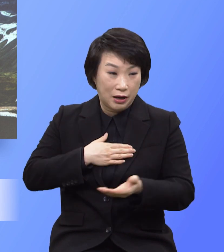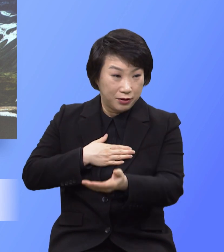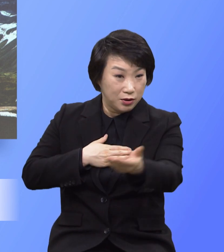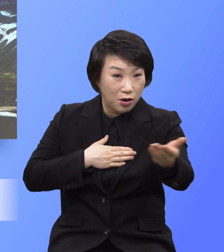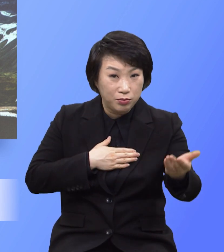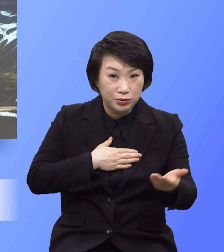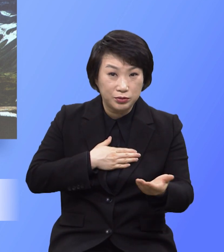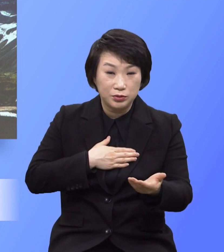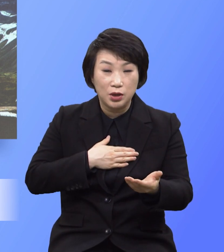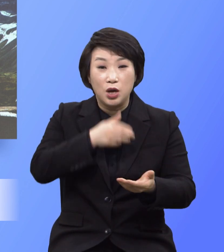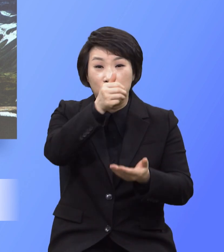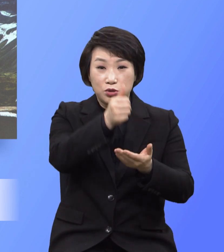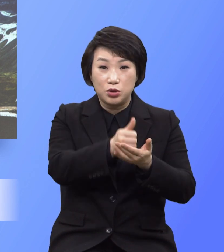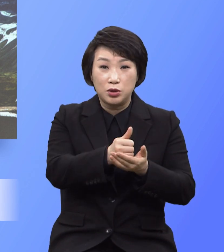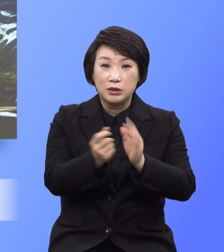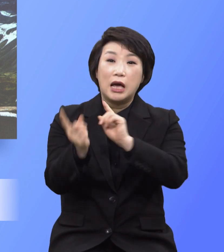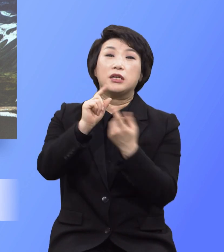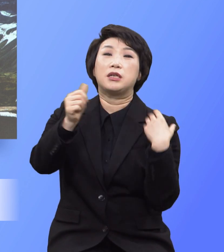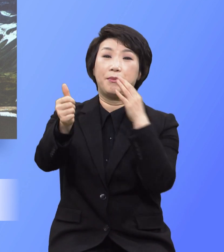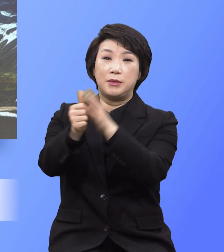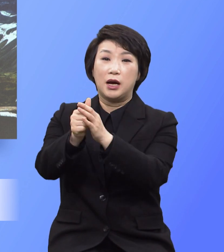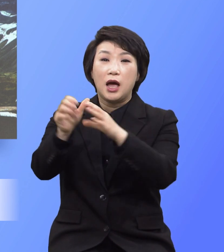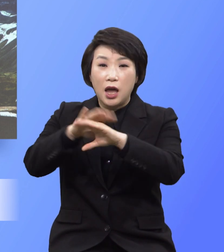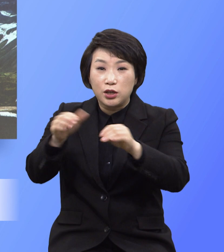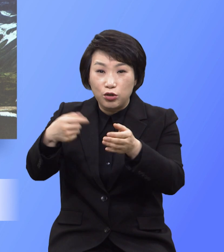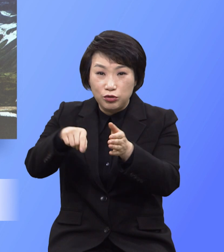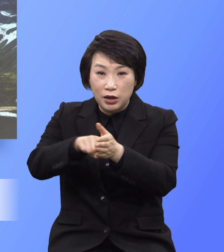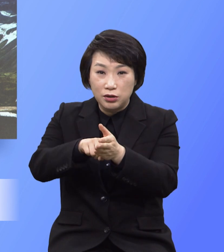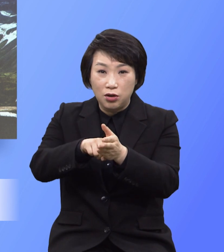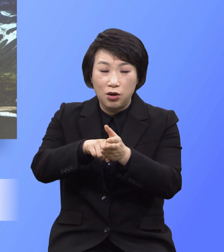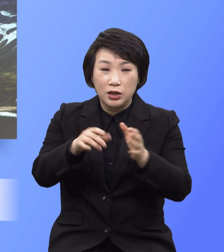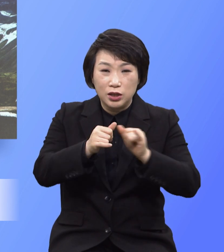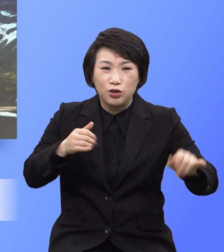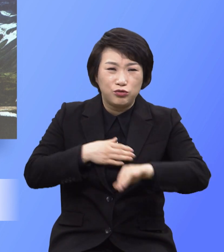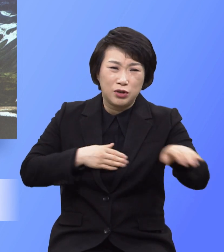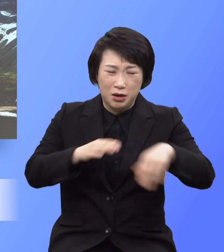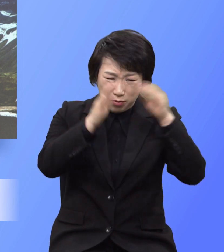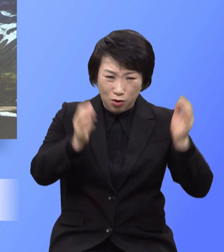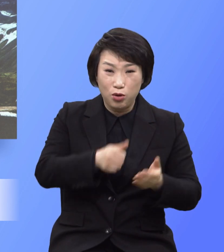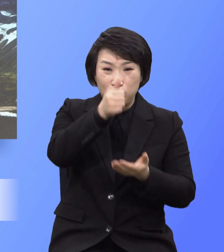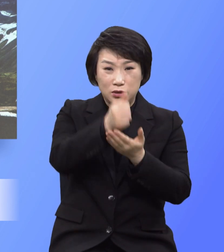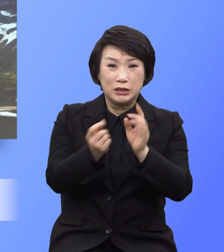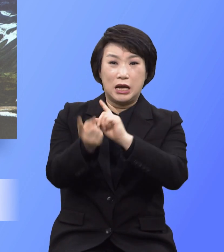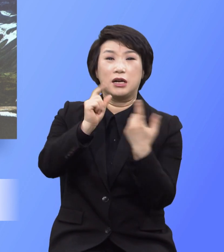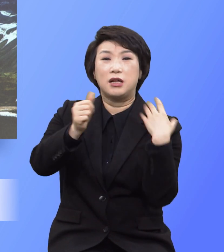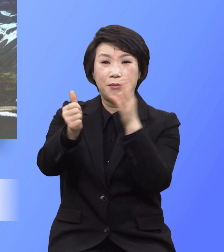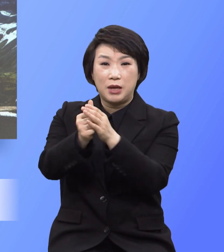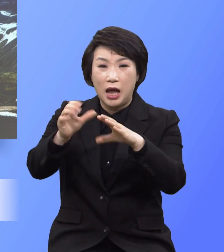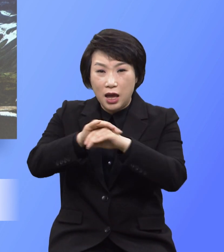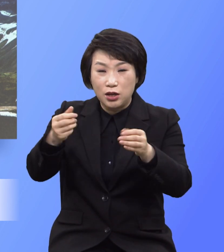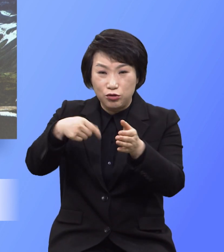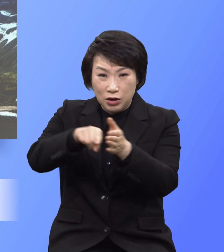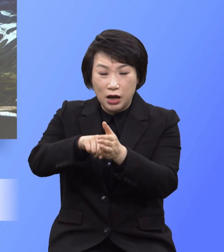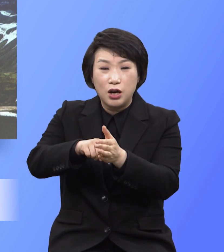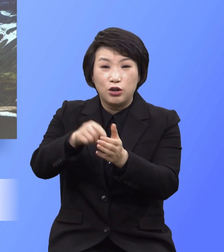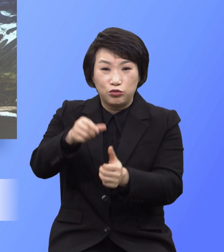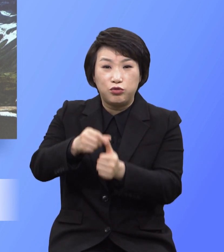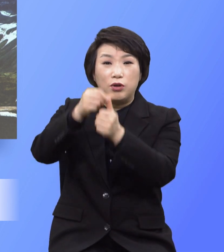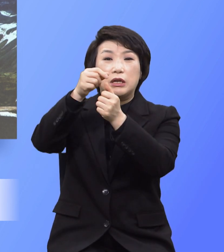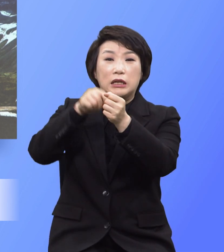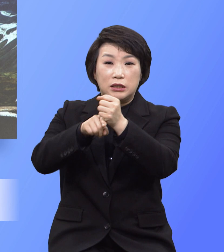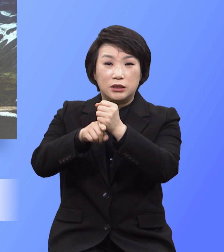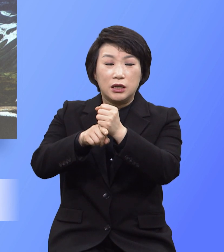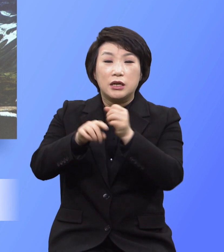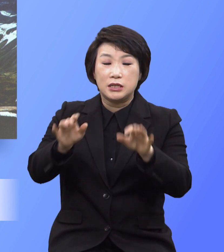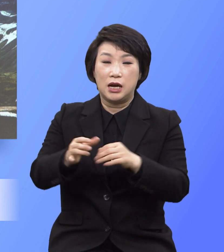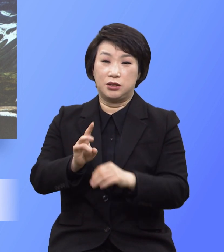나와 여러분의 죄를 해결하기 위해서 인류의 죄를 해결하고 구원하실 뜻을 선지자를